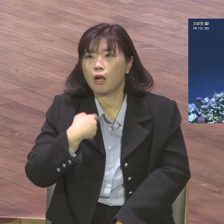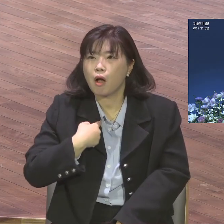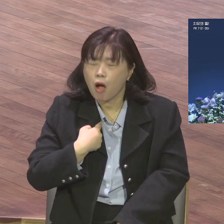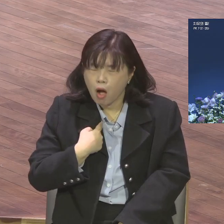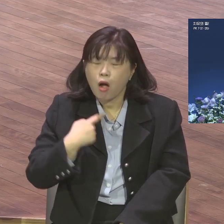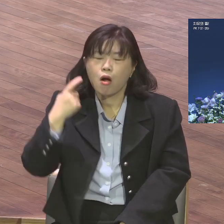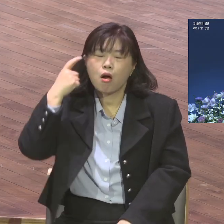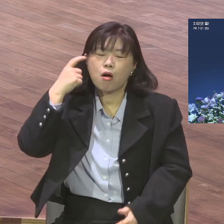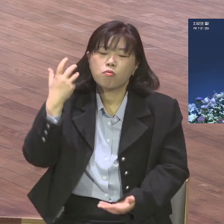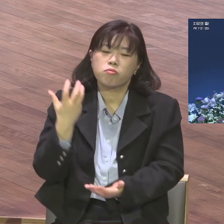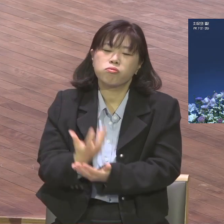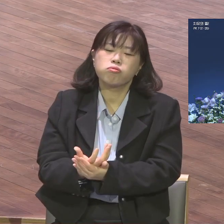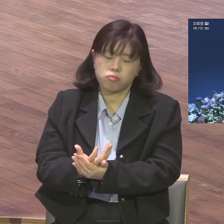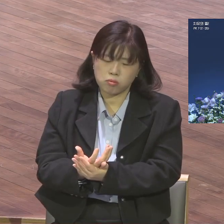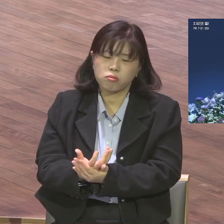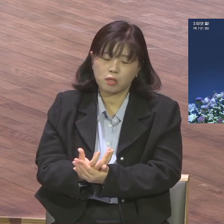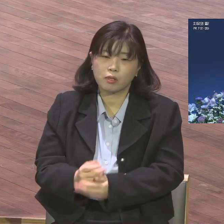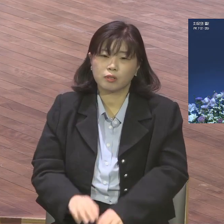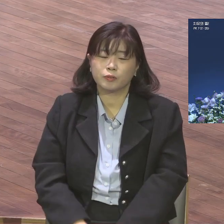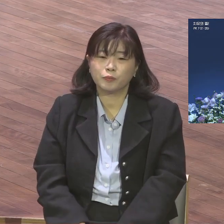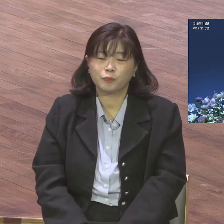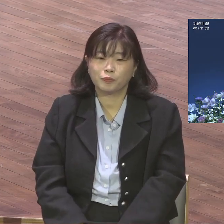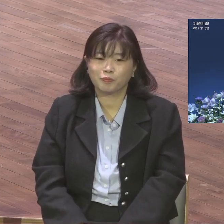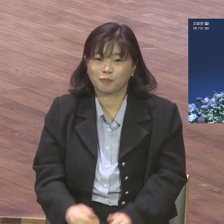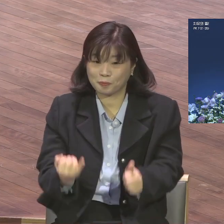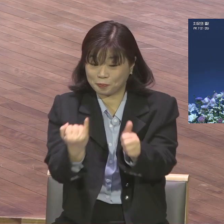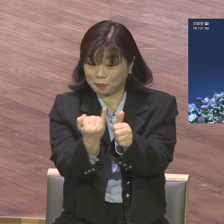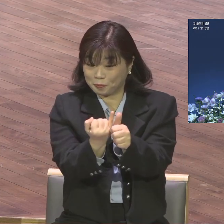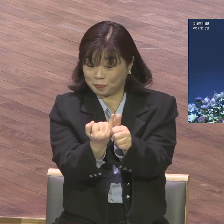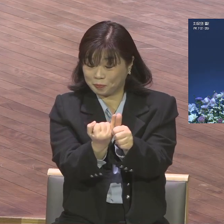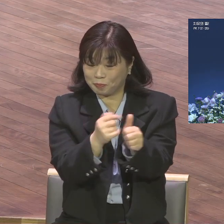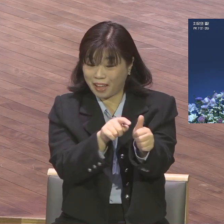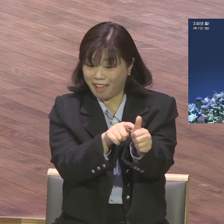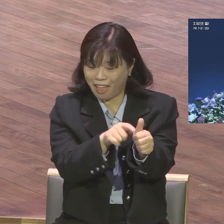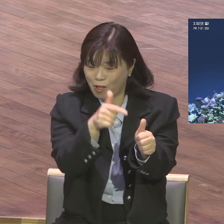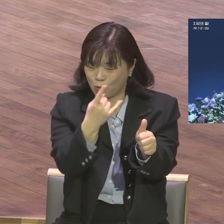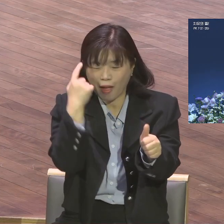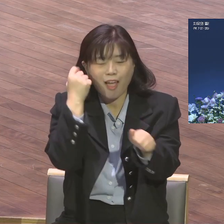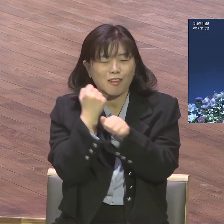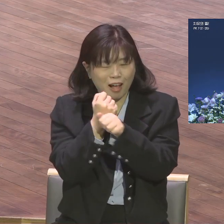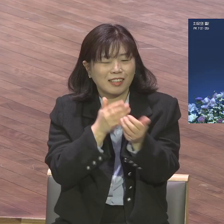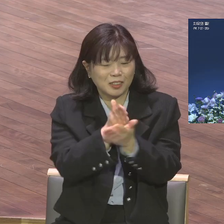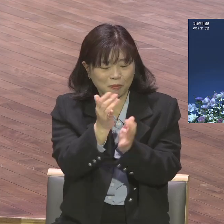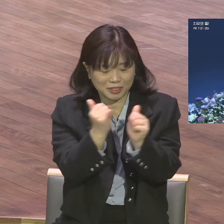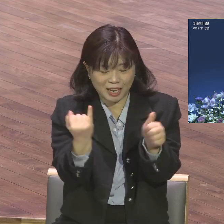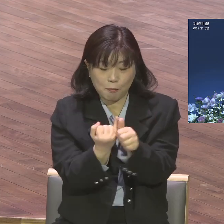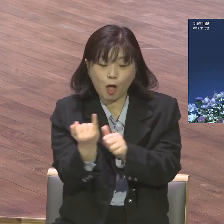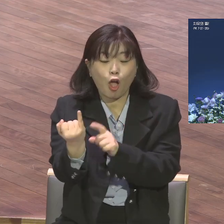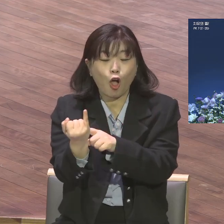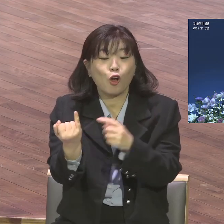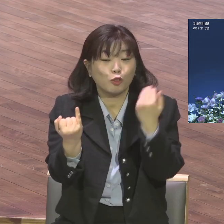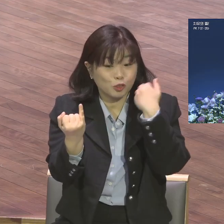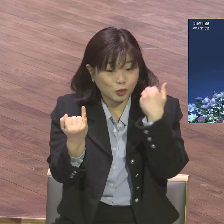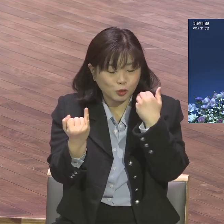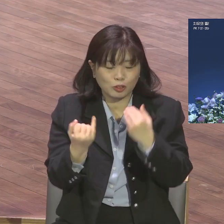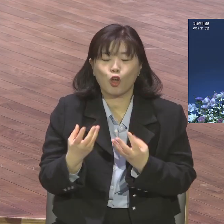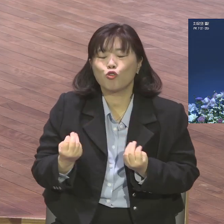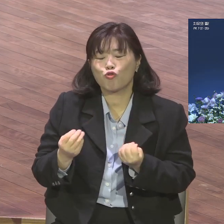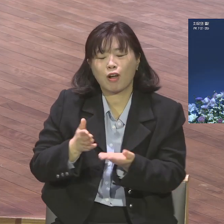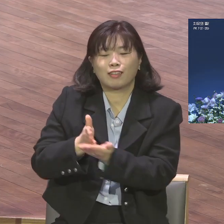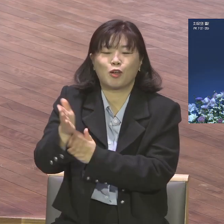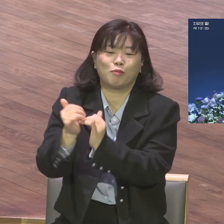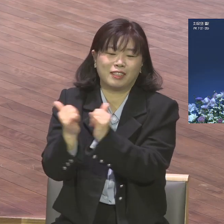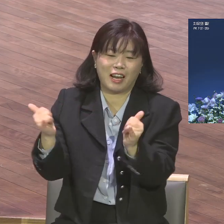부인 청인의 출신은 또 전국 세계에 또 수학을 또 그렇게 강의를 하고 있다네요. 어떻게